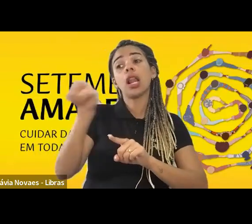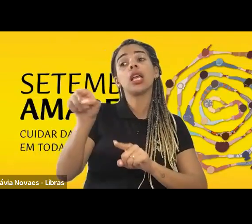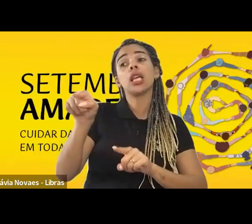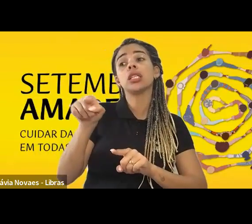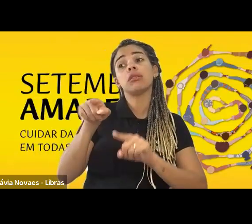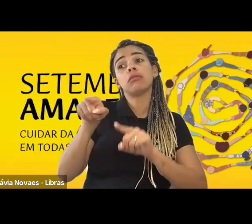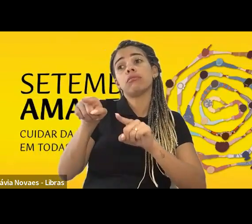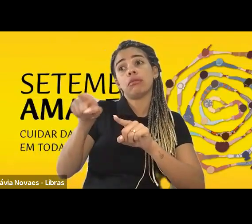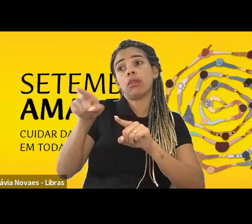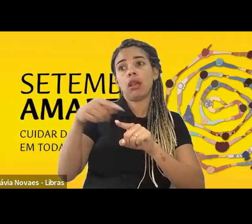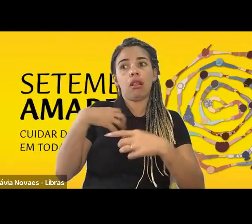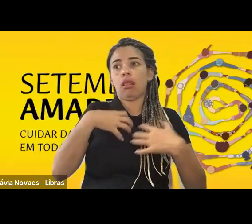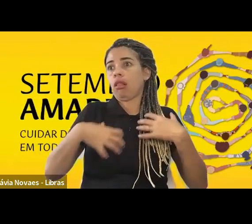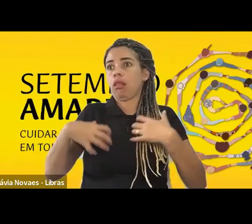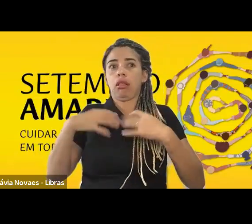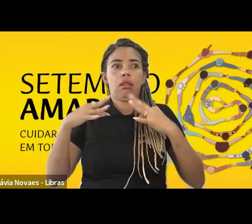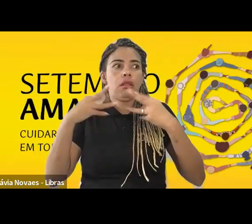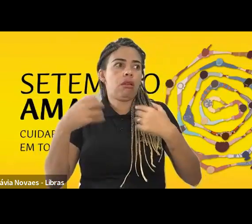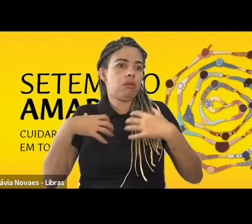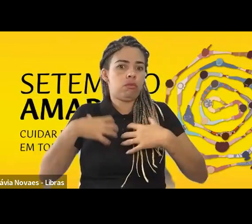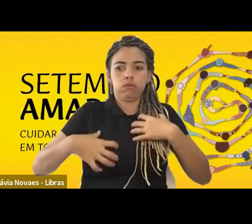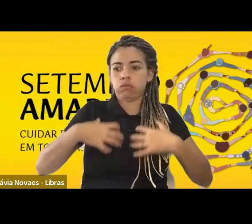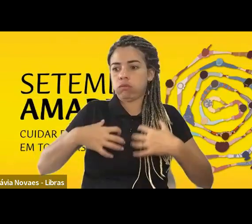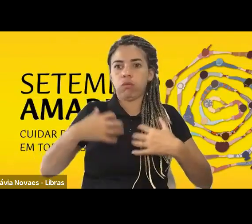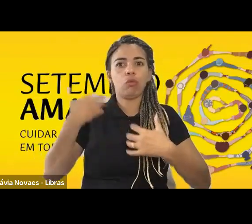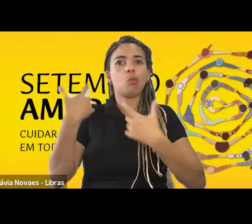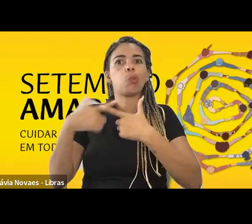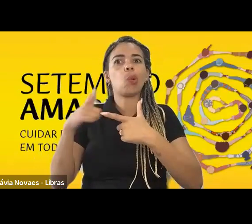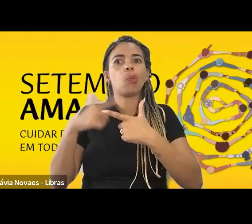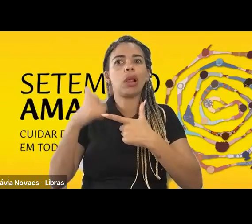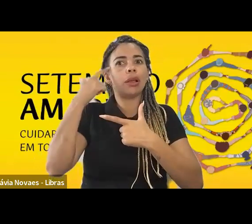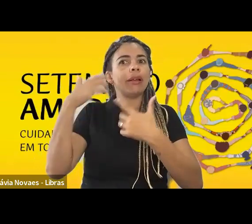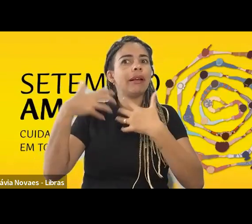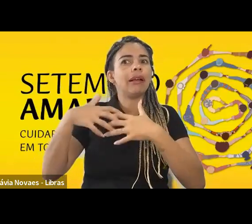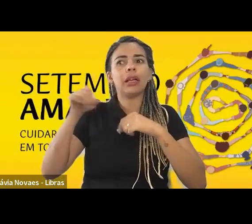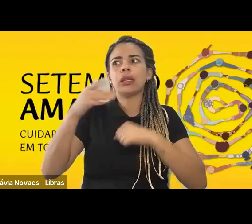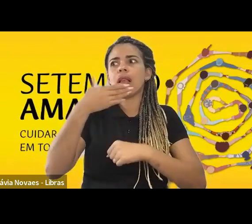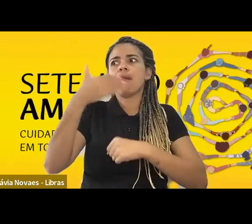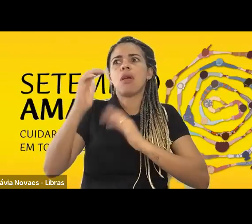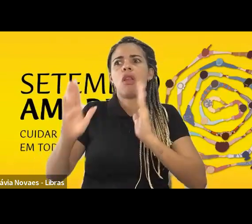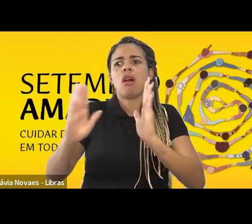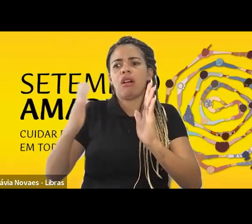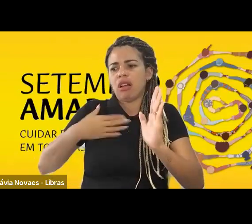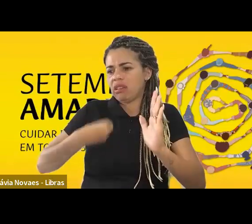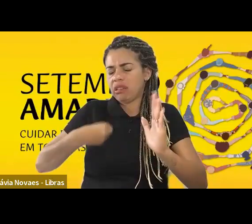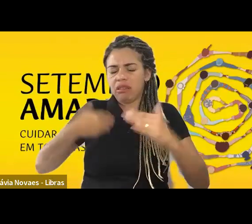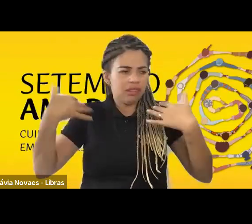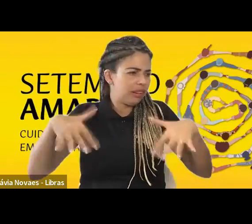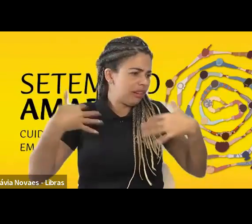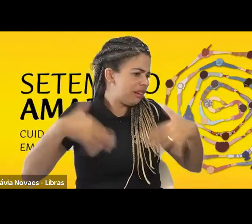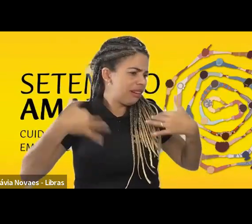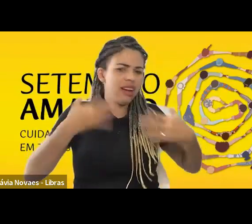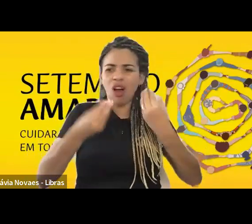completamente em conflito psíquico, que essa ainda vai ser a melhor fase da vida dele, e aí você acaba